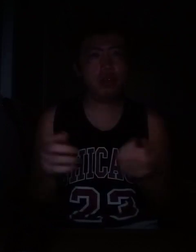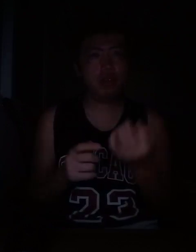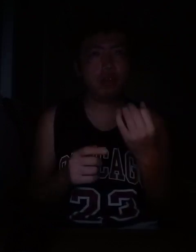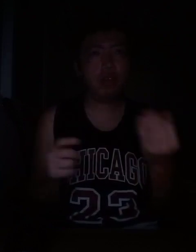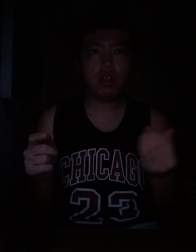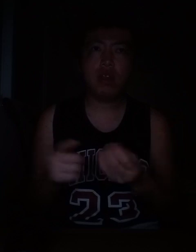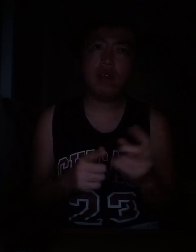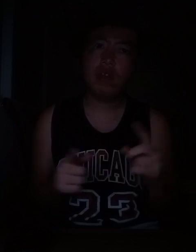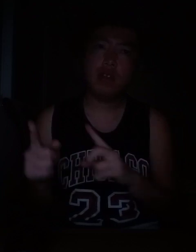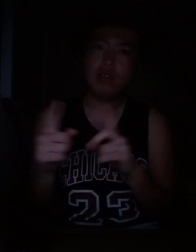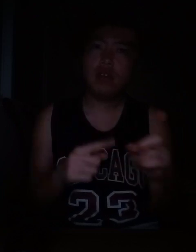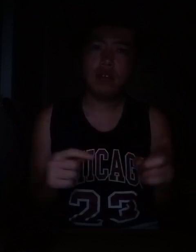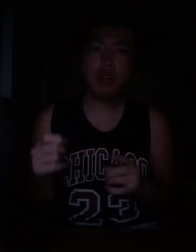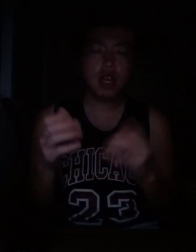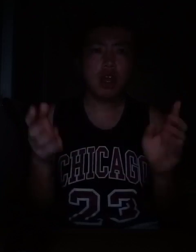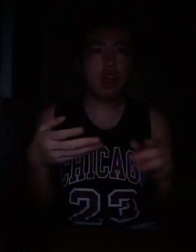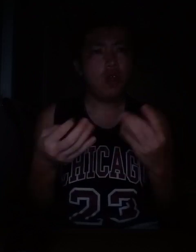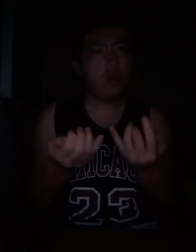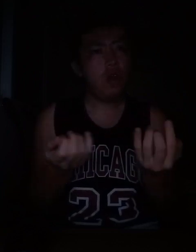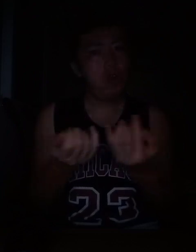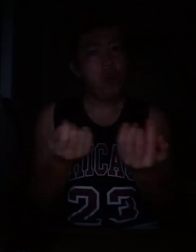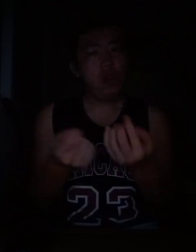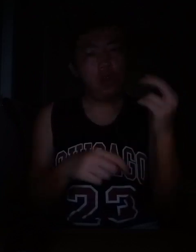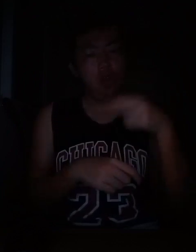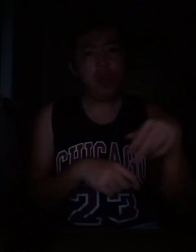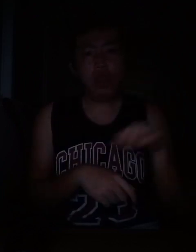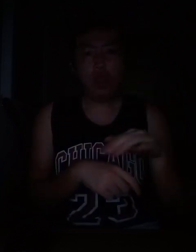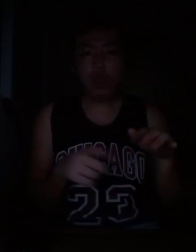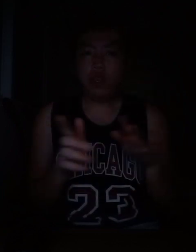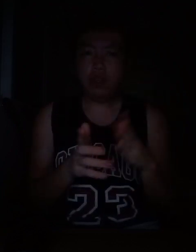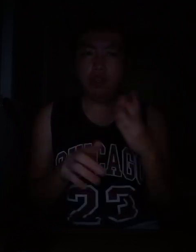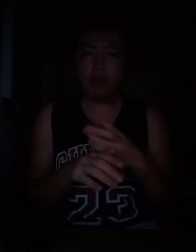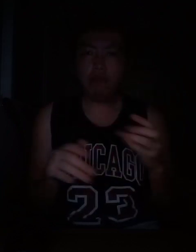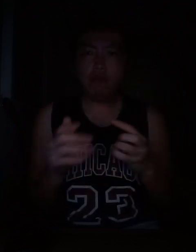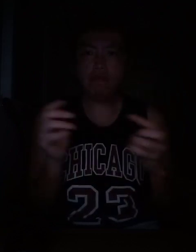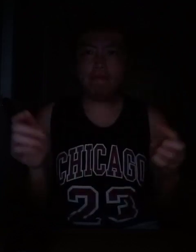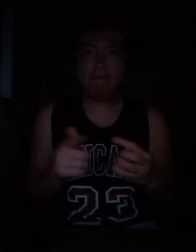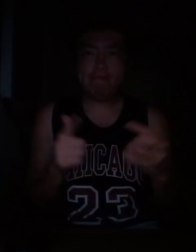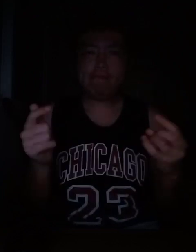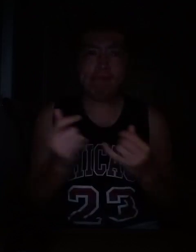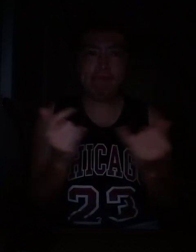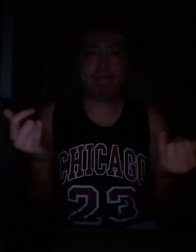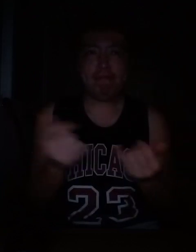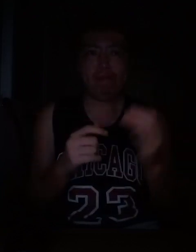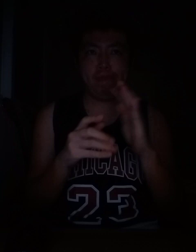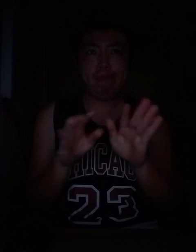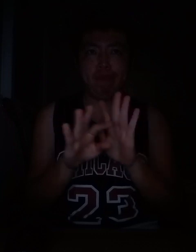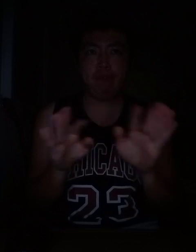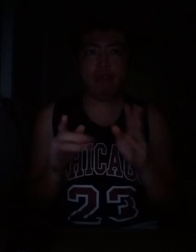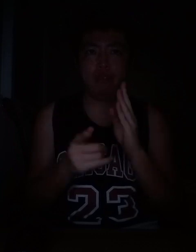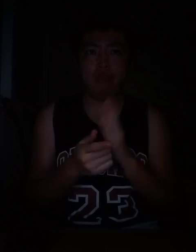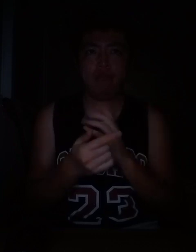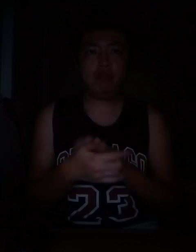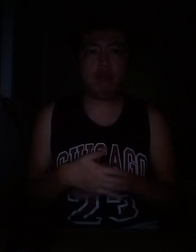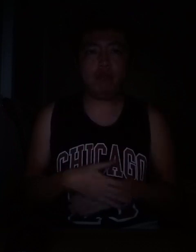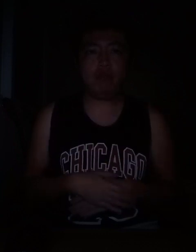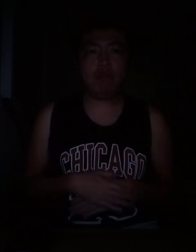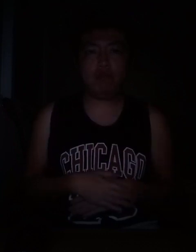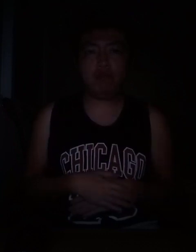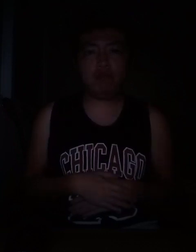함께 활동했던 강평국 고수선 지사와 같은 등급의 애족장을 받을 수 있도록 추진할 계획입니다. MBC 뉴스